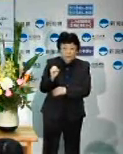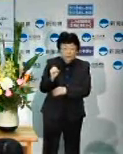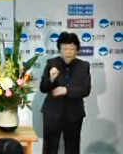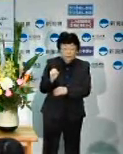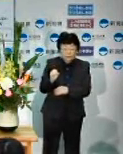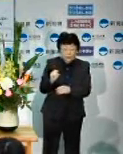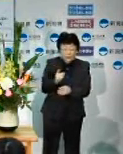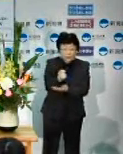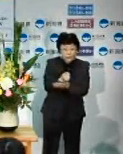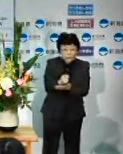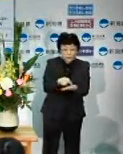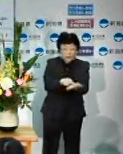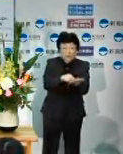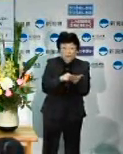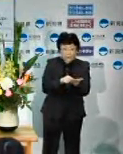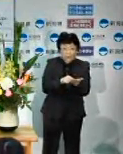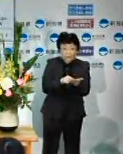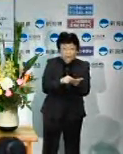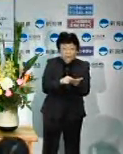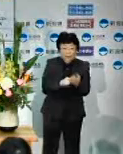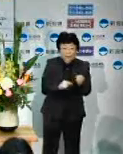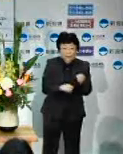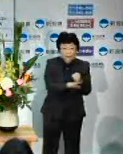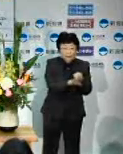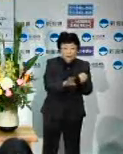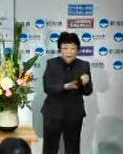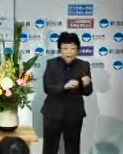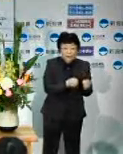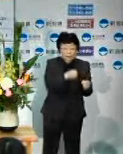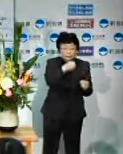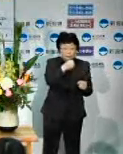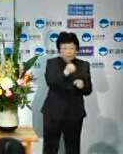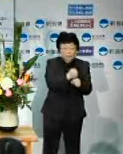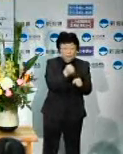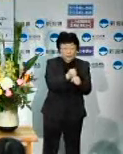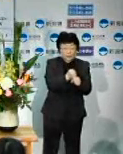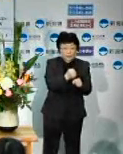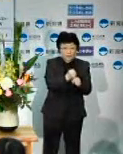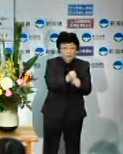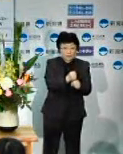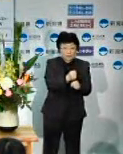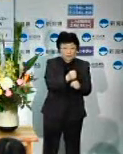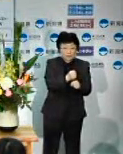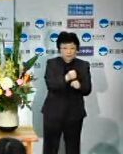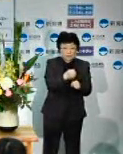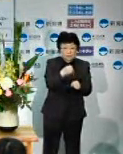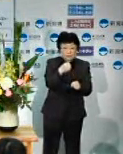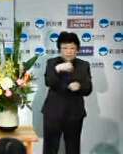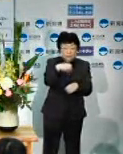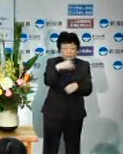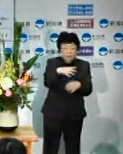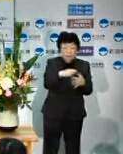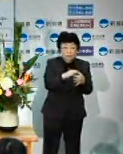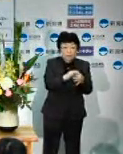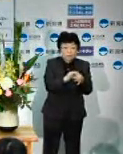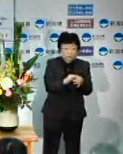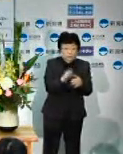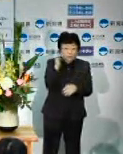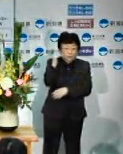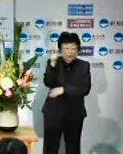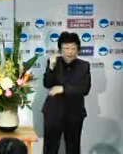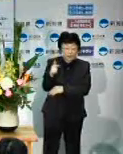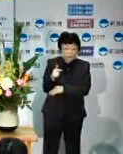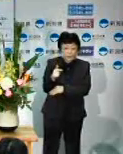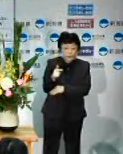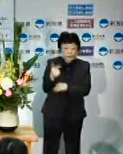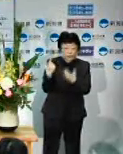原発については、改めてあらゆる、努力を政府の方も前面に立ってや